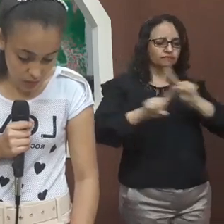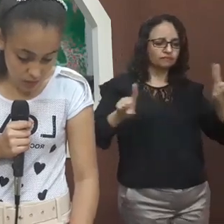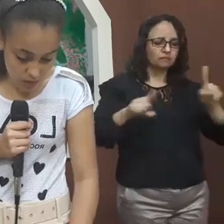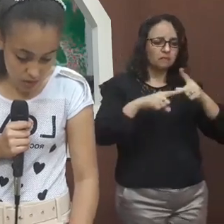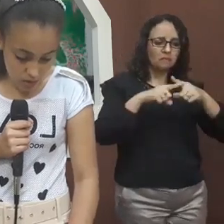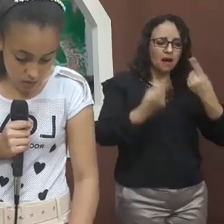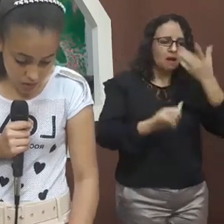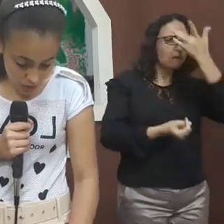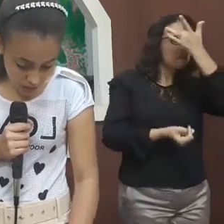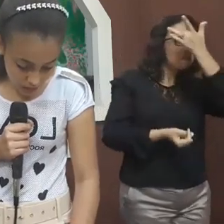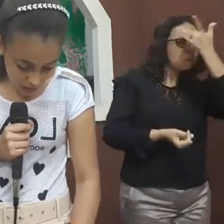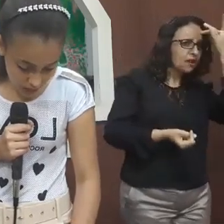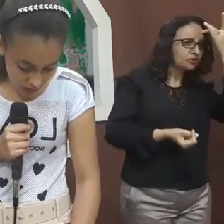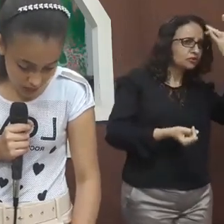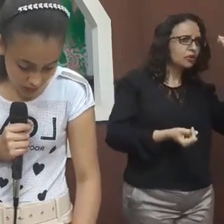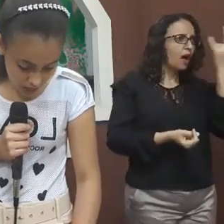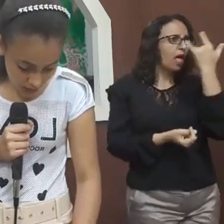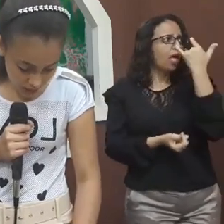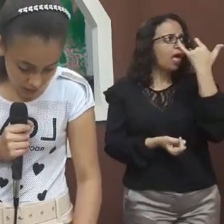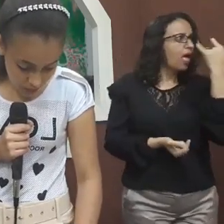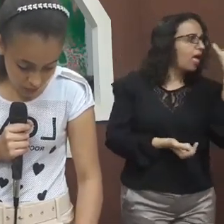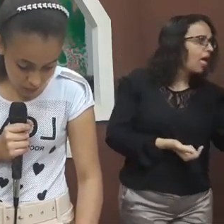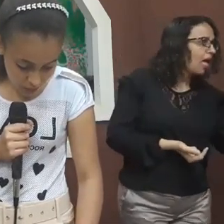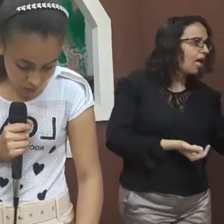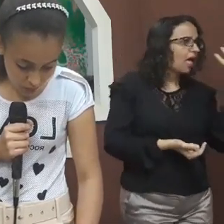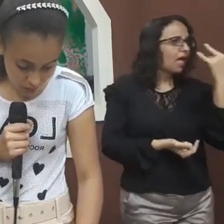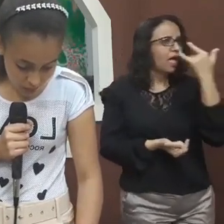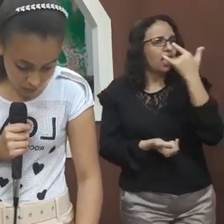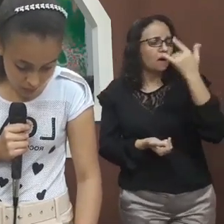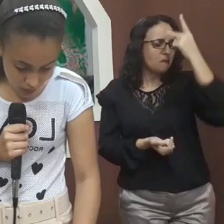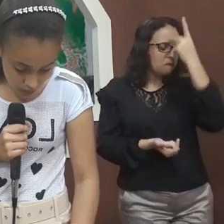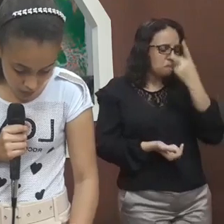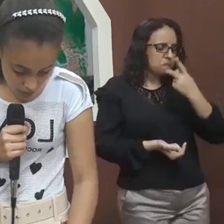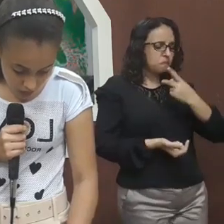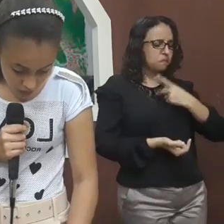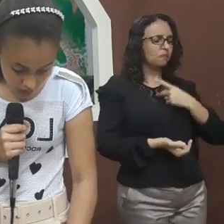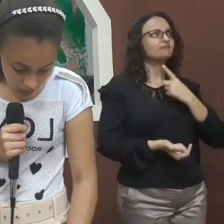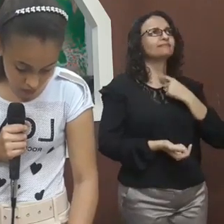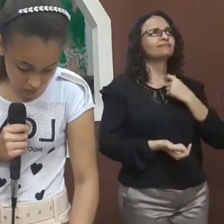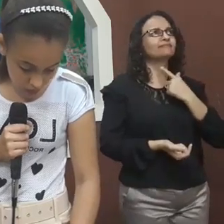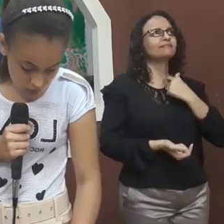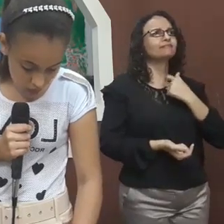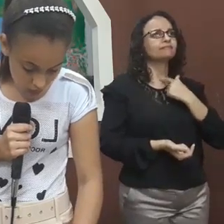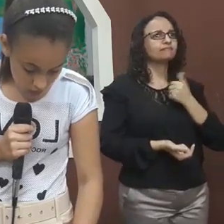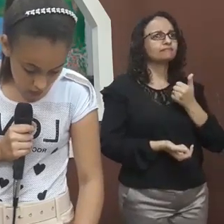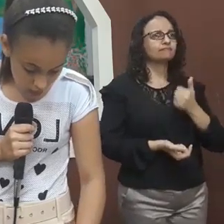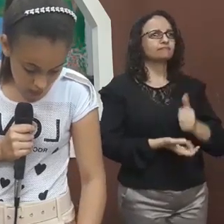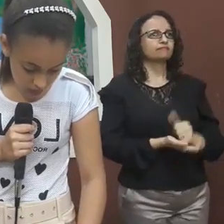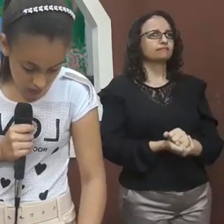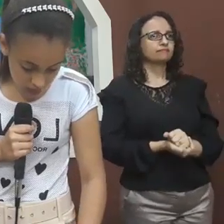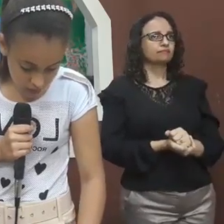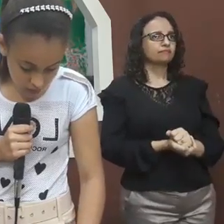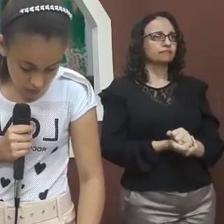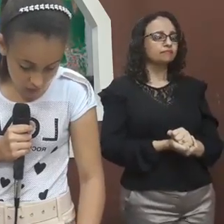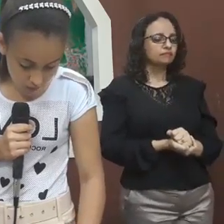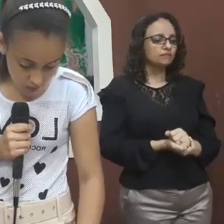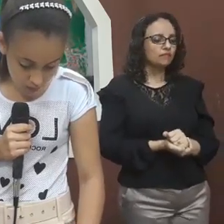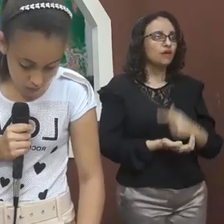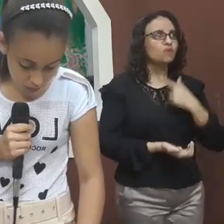tentadas quando são atraídas e enganadas pelos seus próprios maus desejos. Então esses